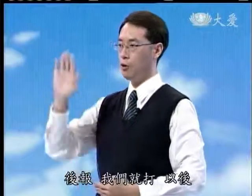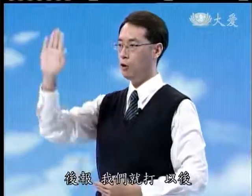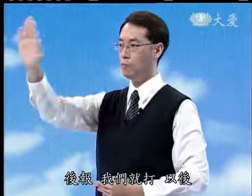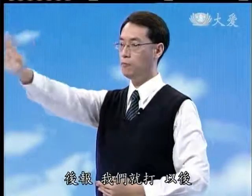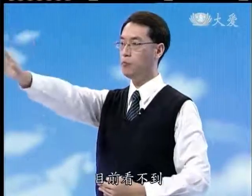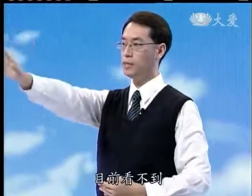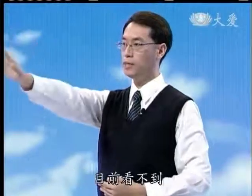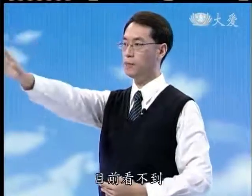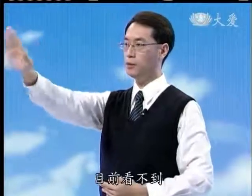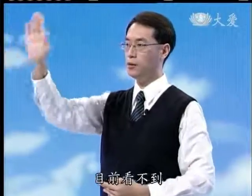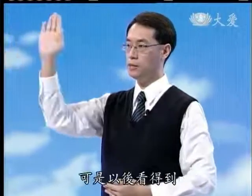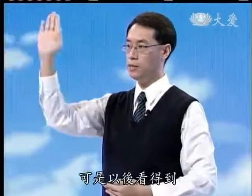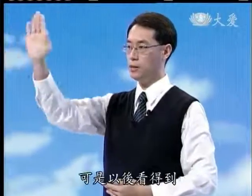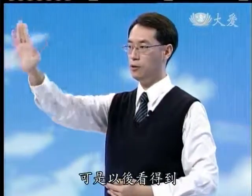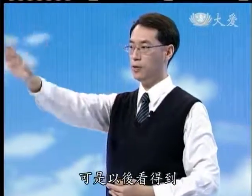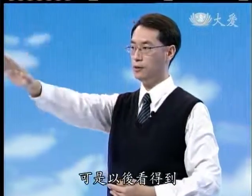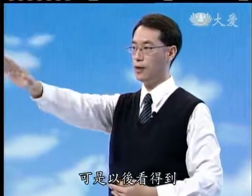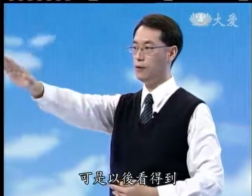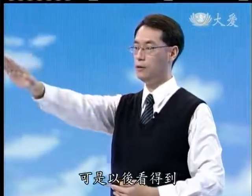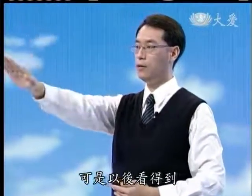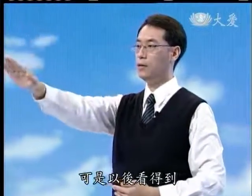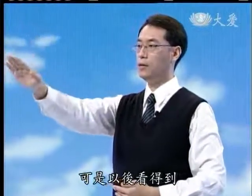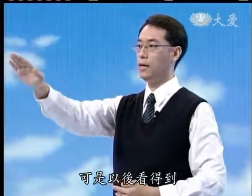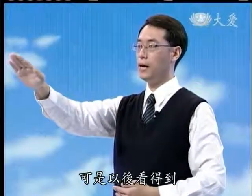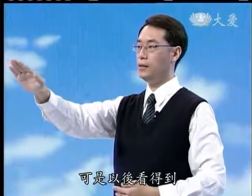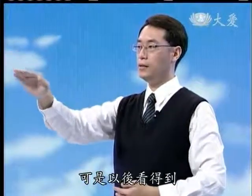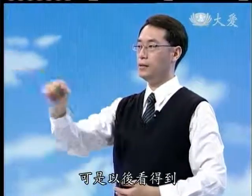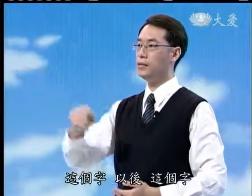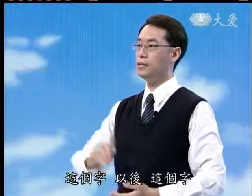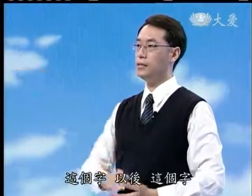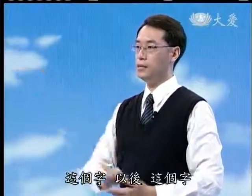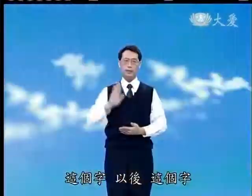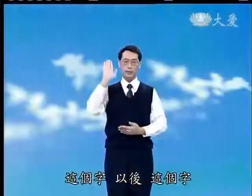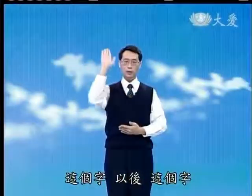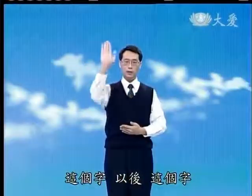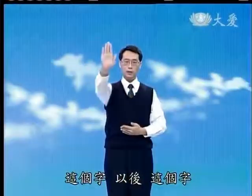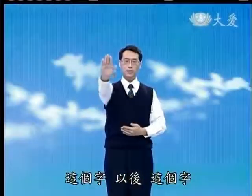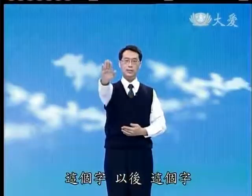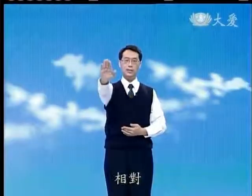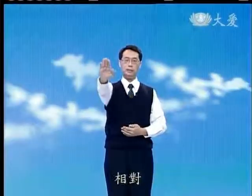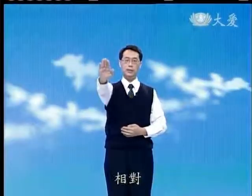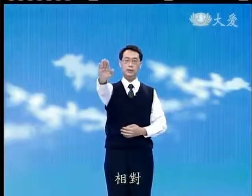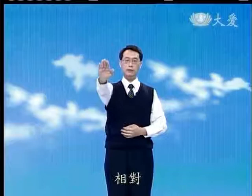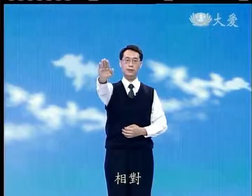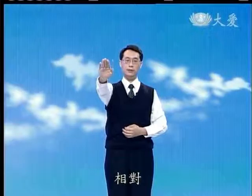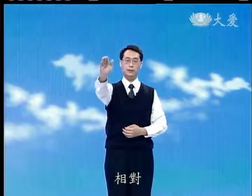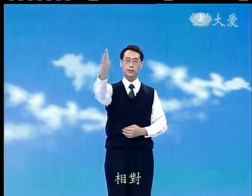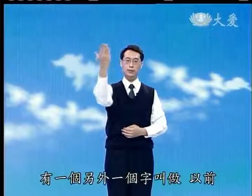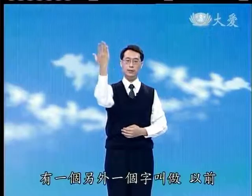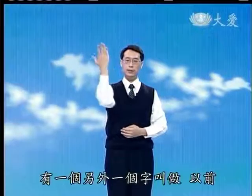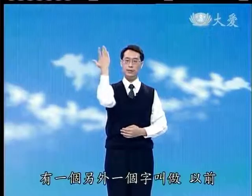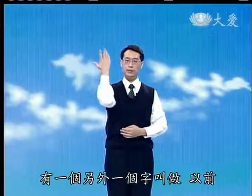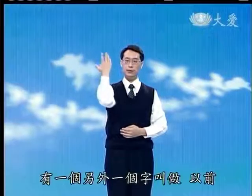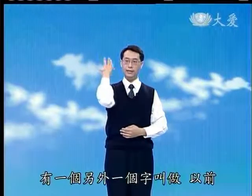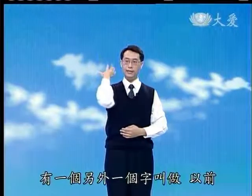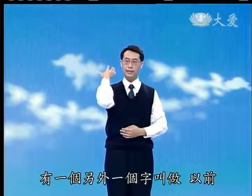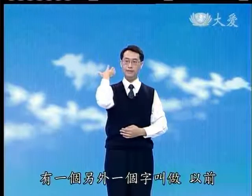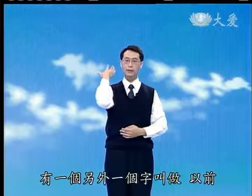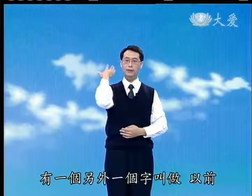后，目前看不到，可是以后看得到。那这个字以后，这个字相对有一个另外一字叫做以前，我